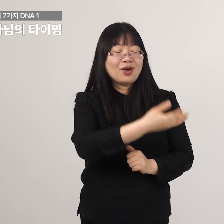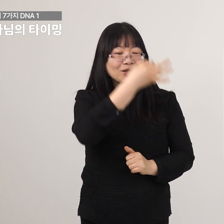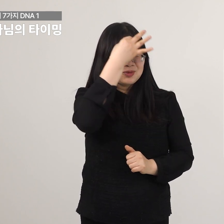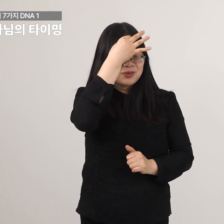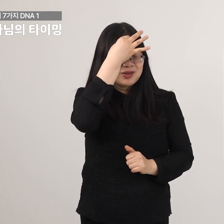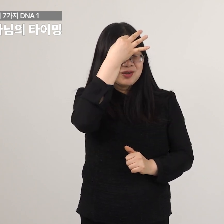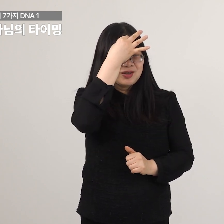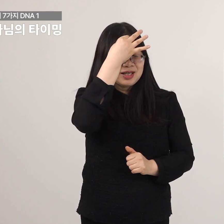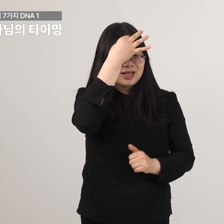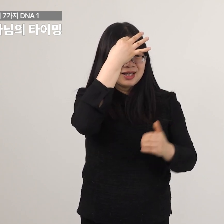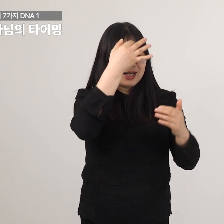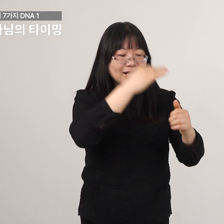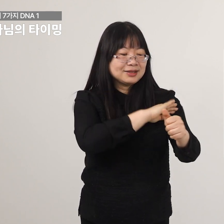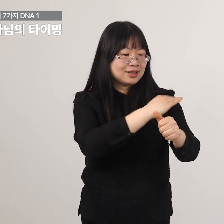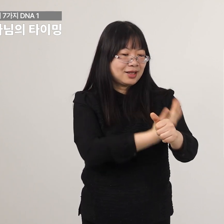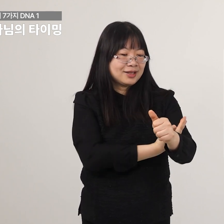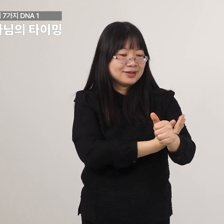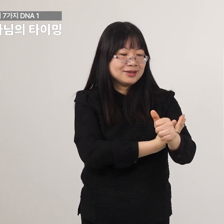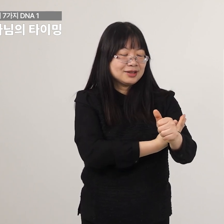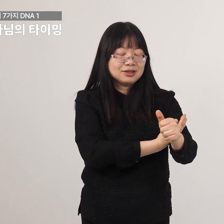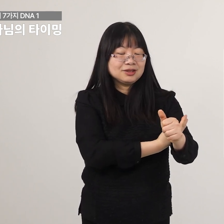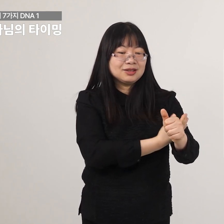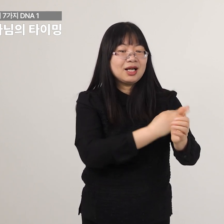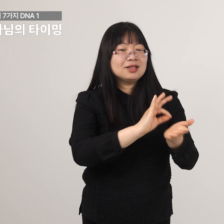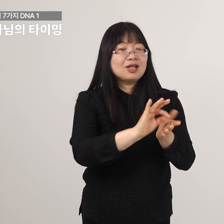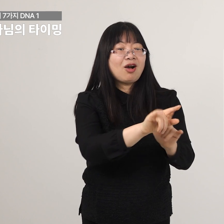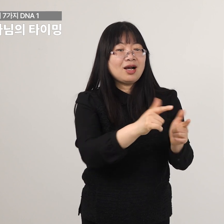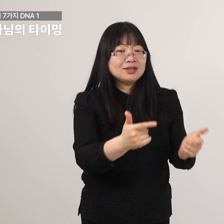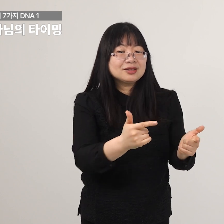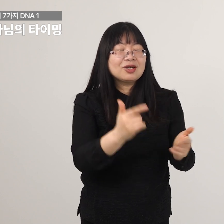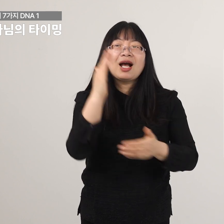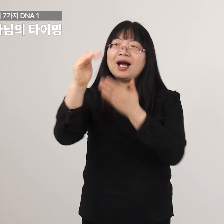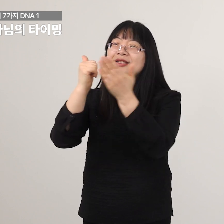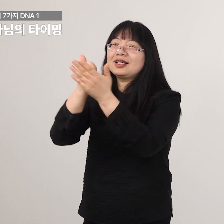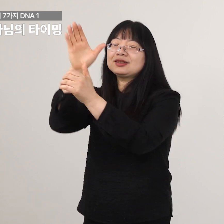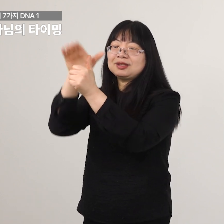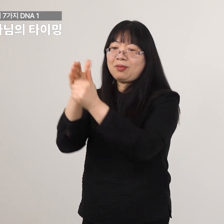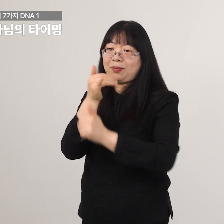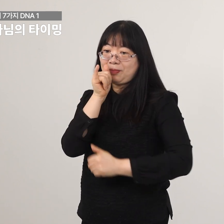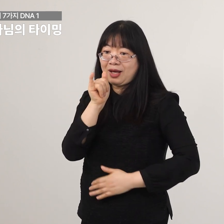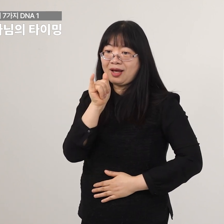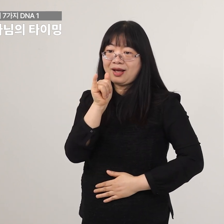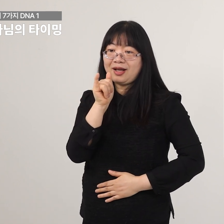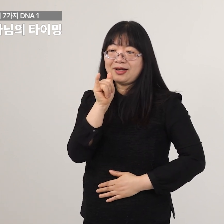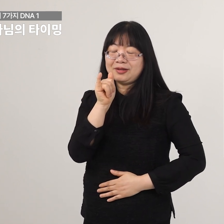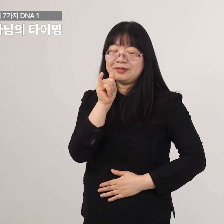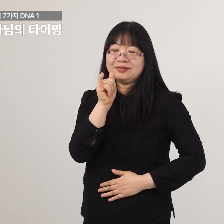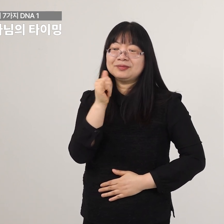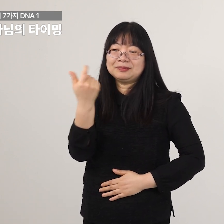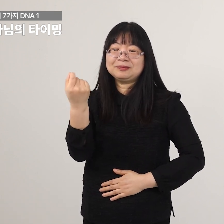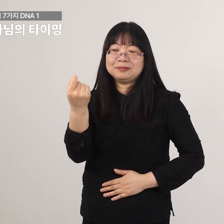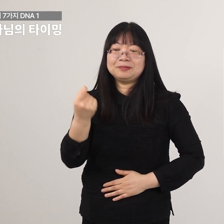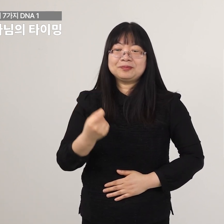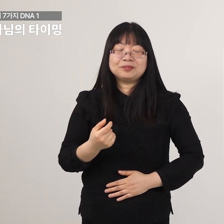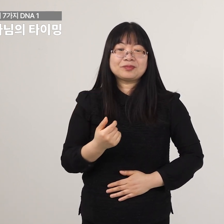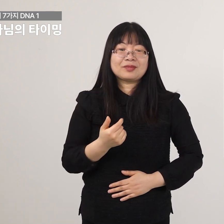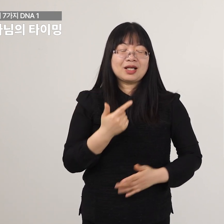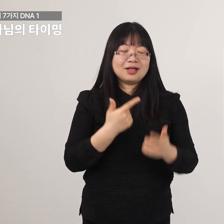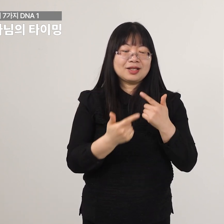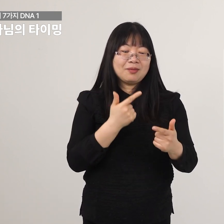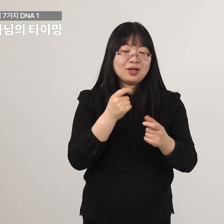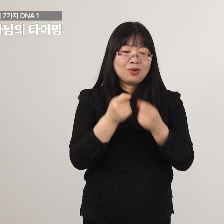조건, 재능, 능력을 쓰는 것이 아니다. 내가 한다. 그 뜻이거든요. 나무에